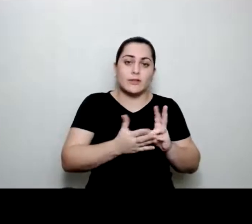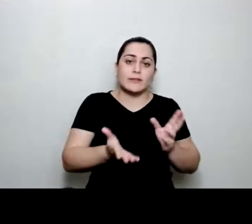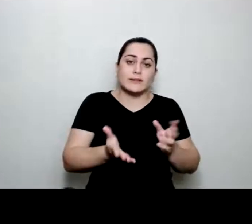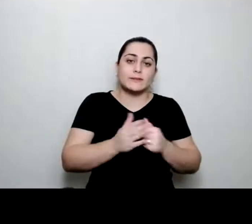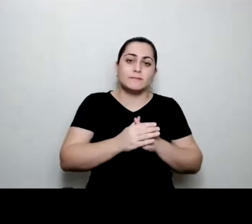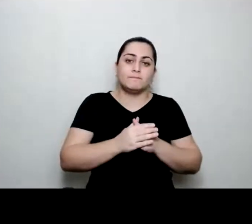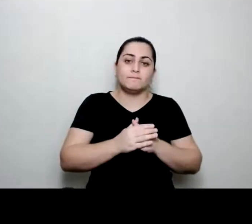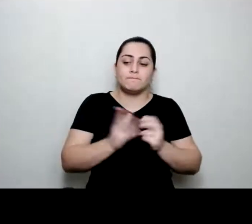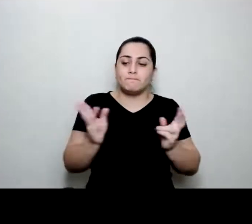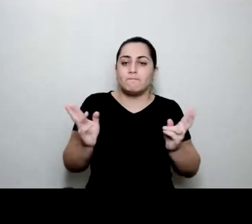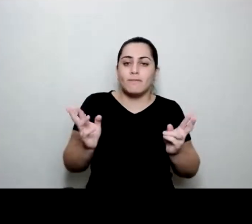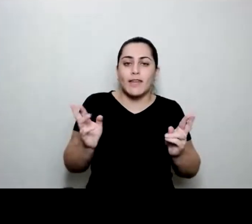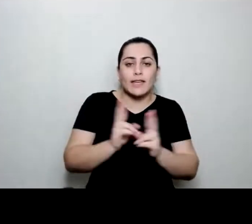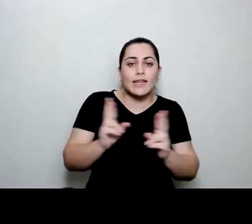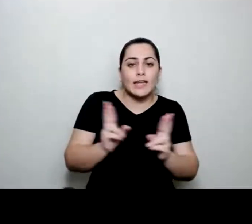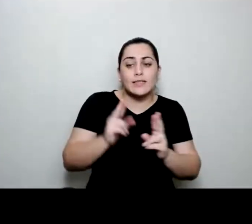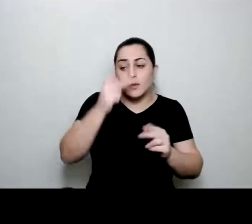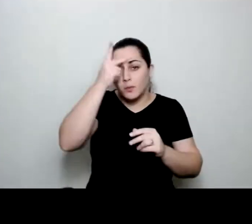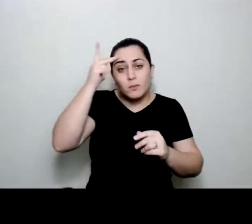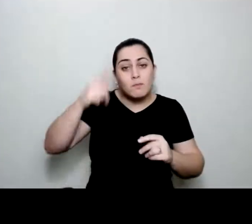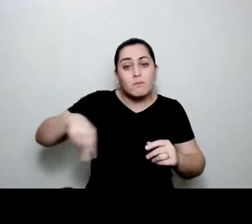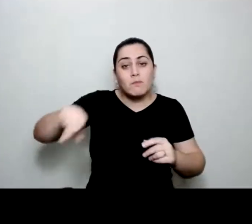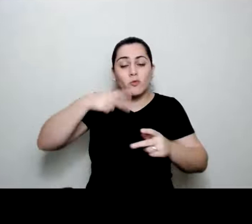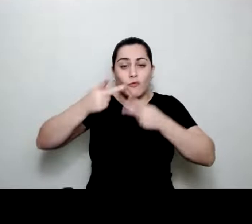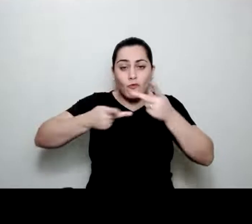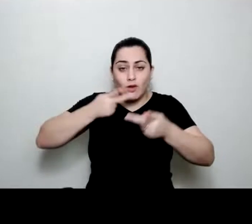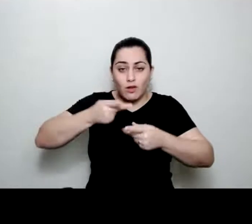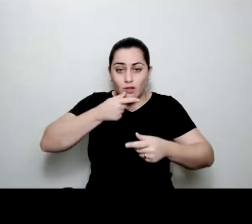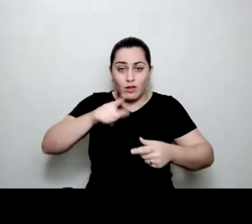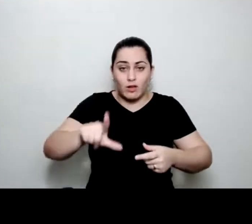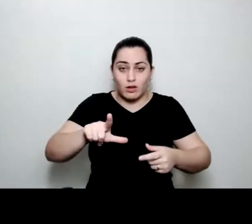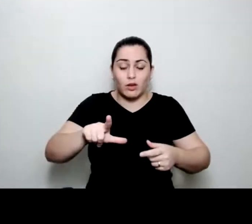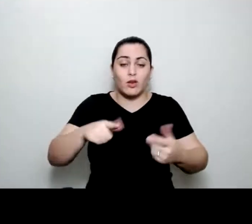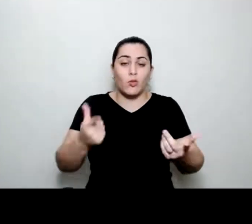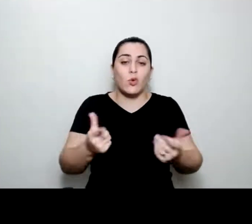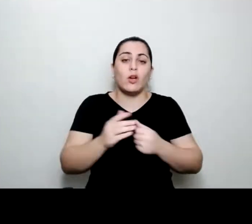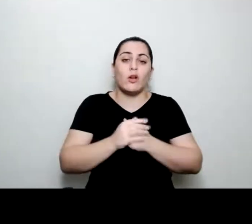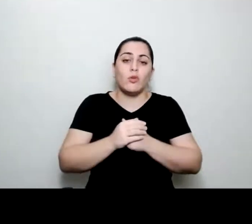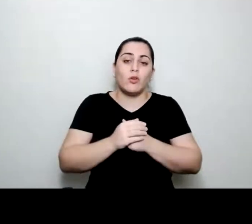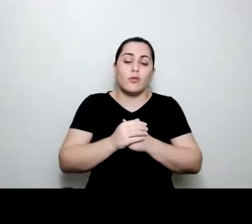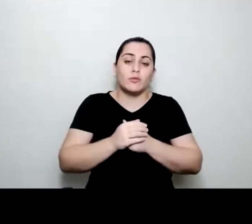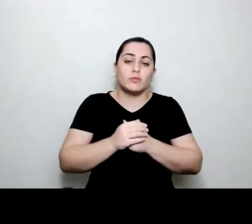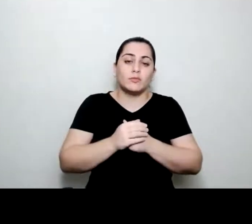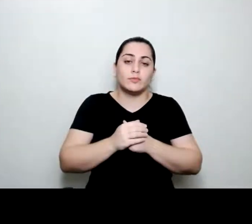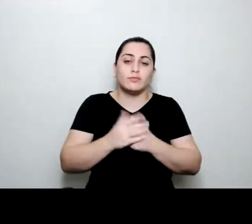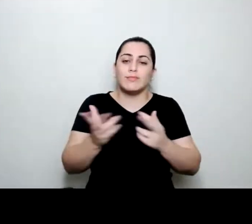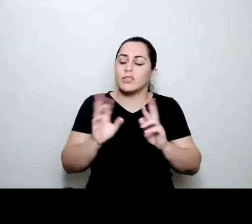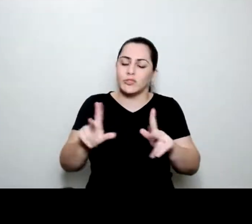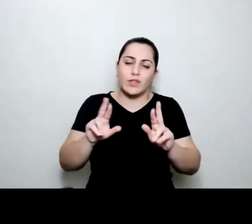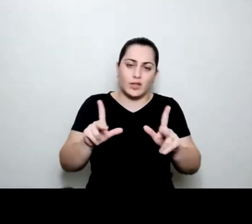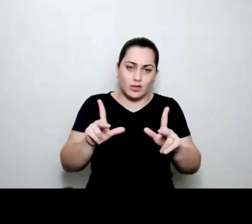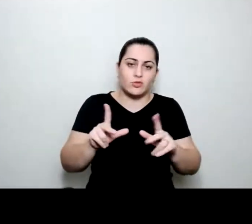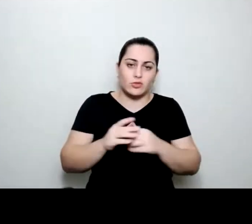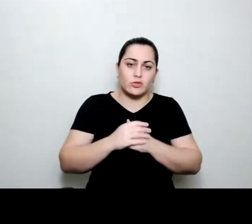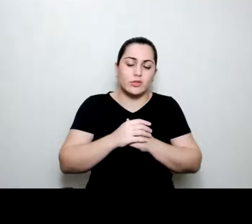A relação dos falantes com a língua é bem diferente.